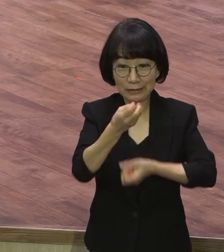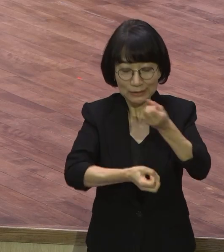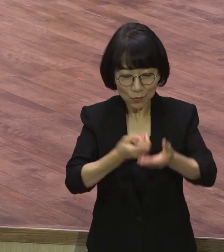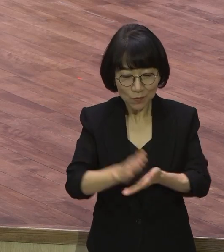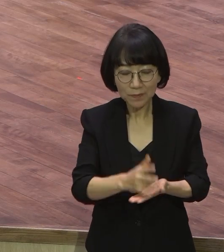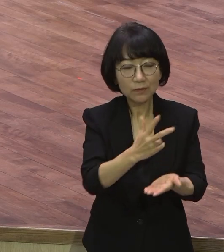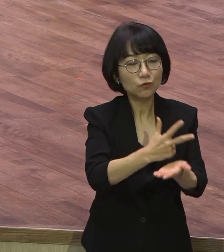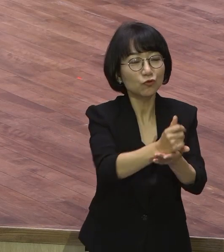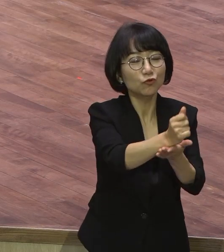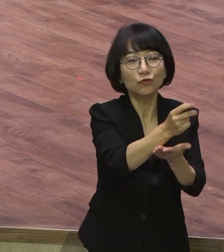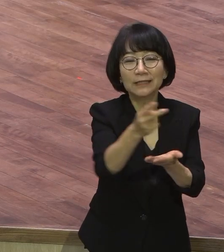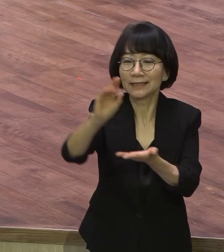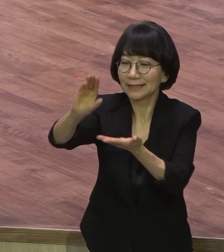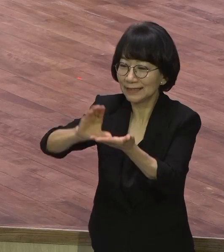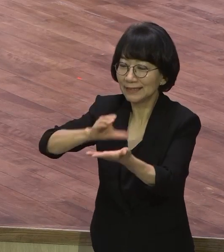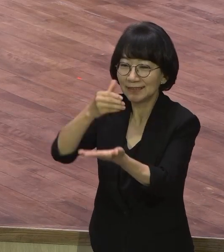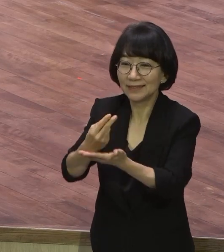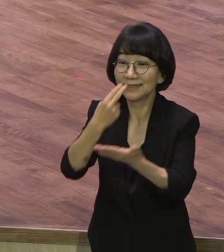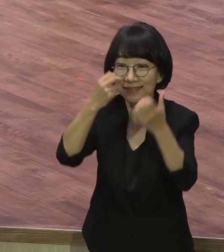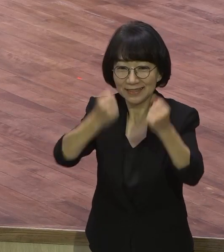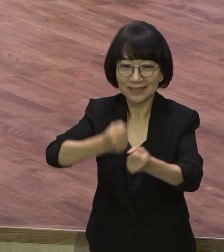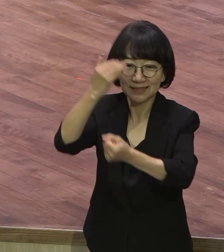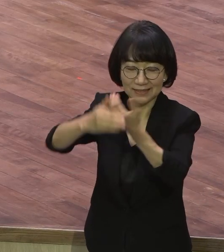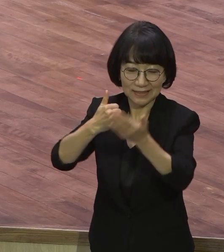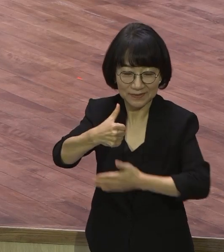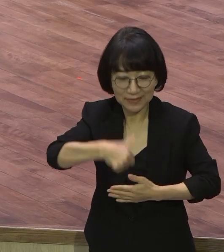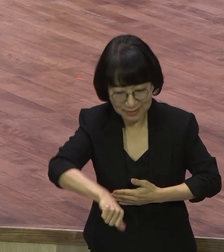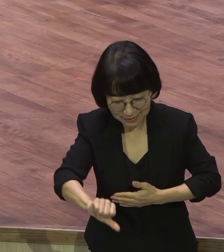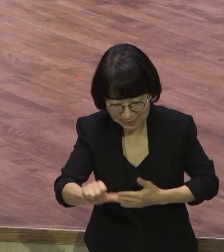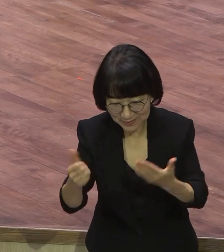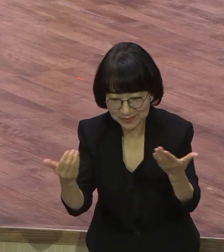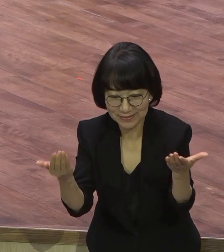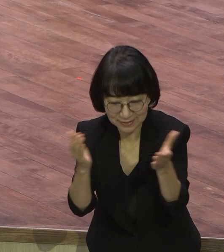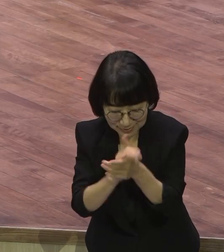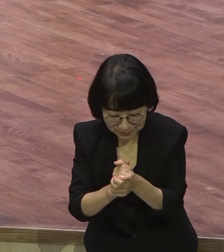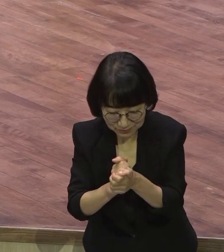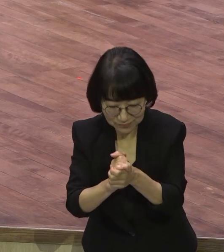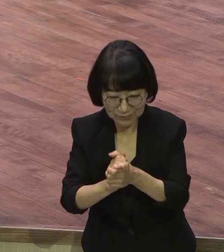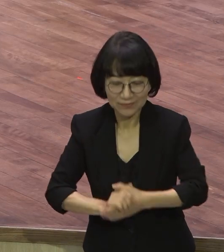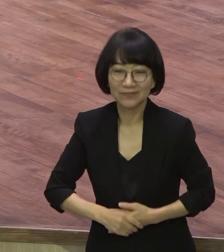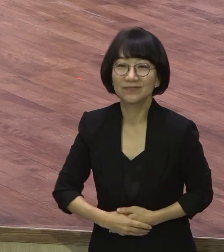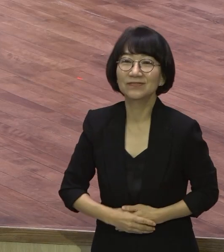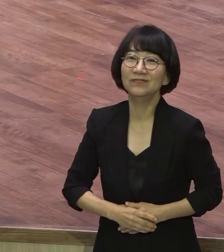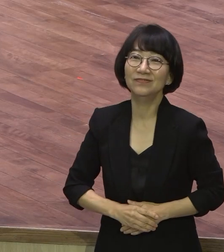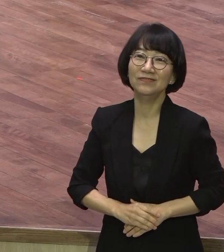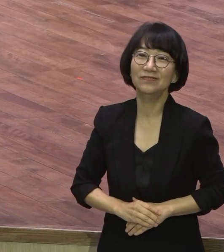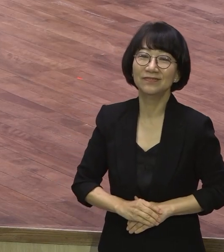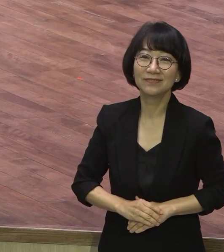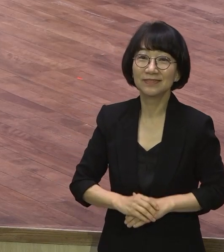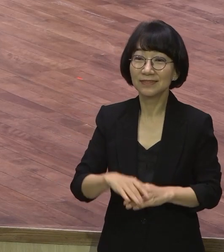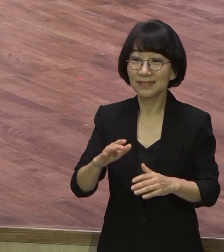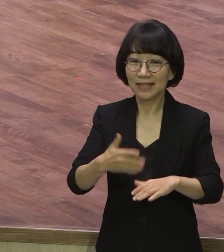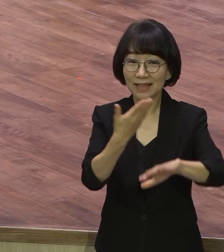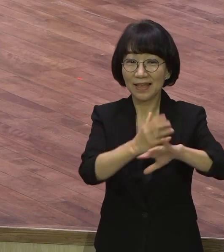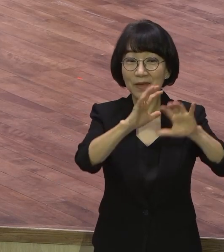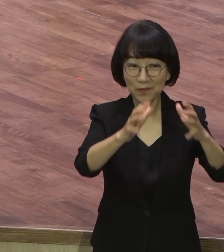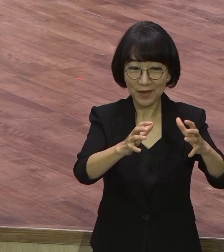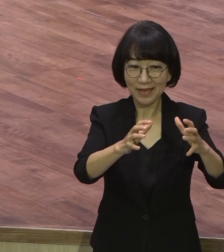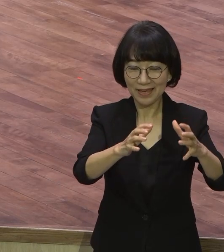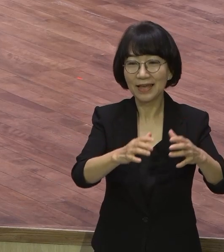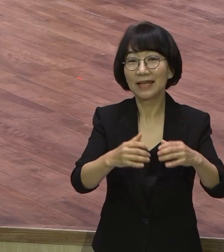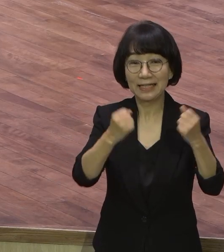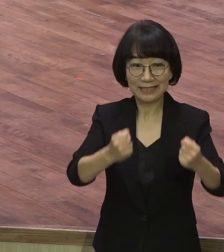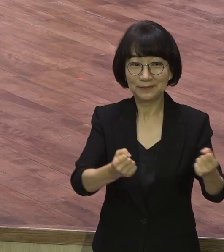주는 그리스도시여 살아계신 하나님의 아들이십니다. 아멘 우리 해외의 학생들 같이